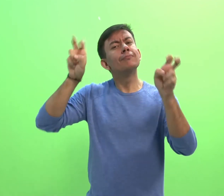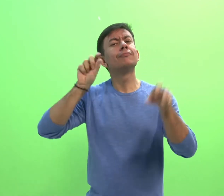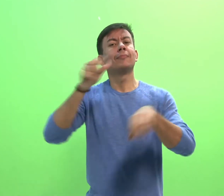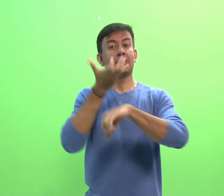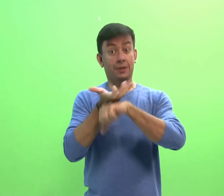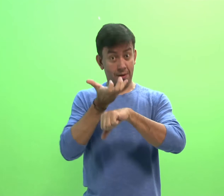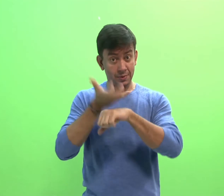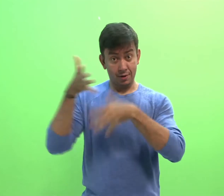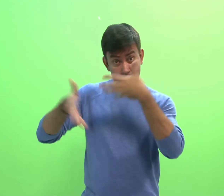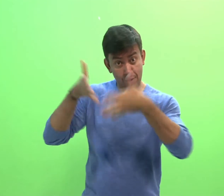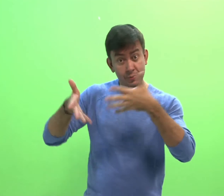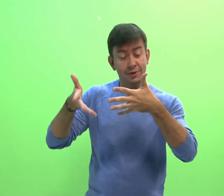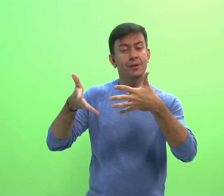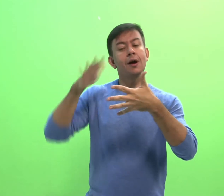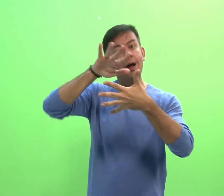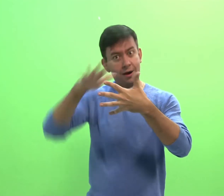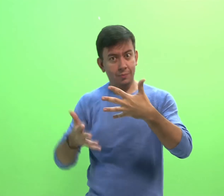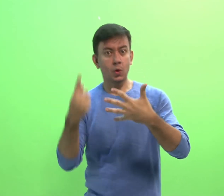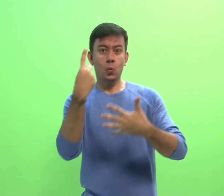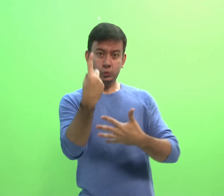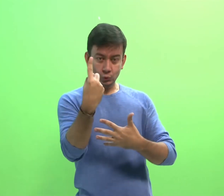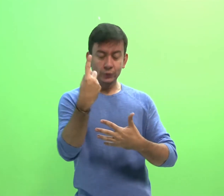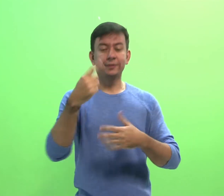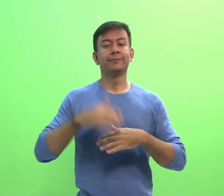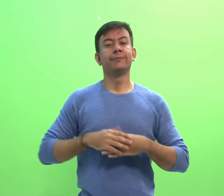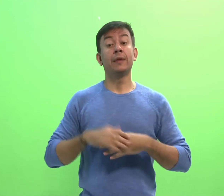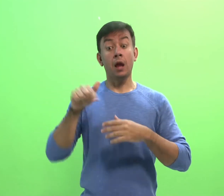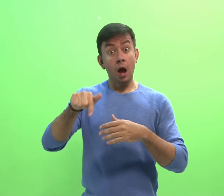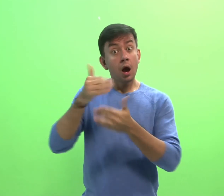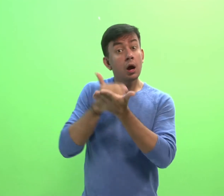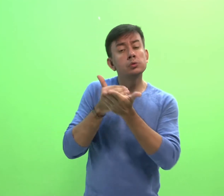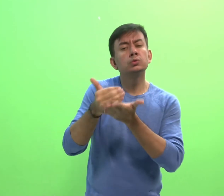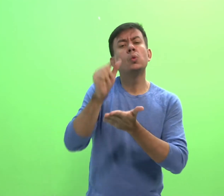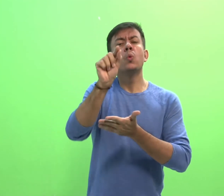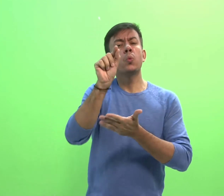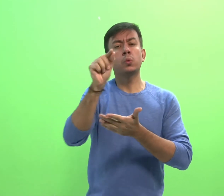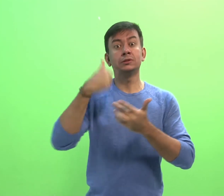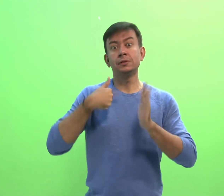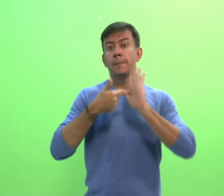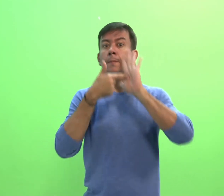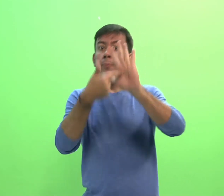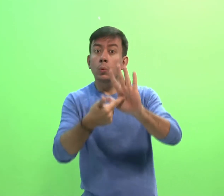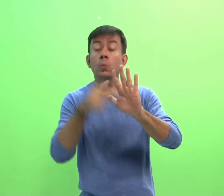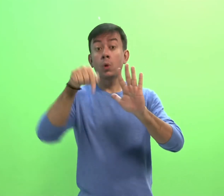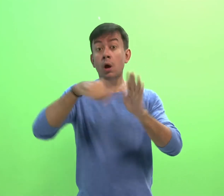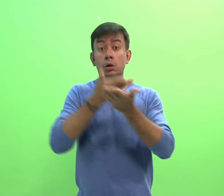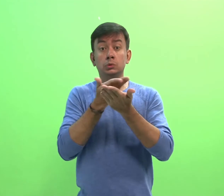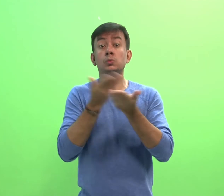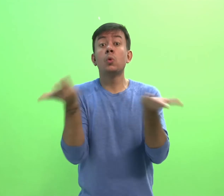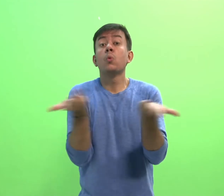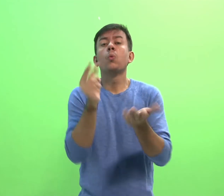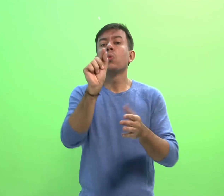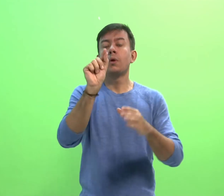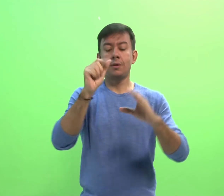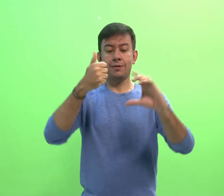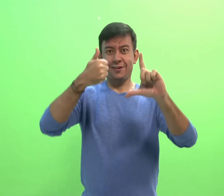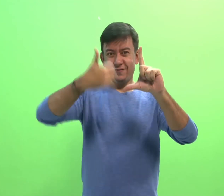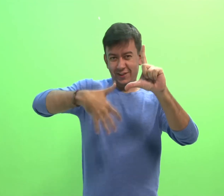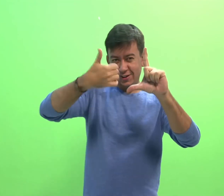a introdução da disciplina Libras 1. Então, eu vou começar mostrando para vocês